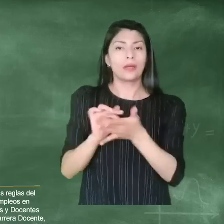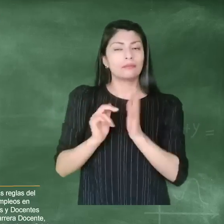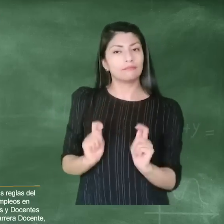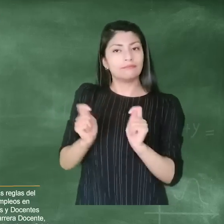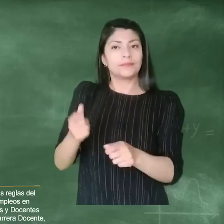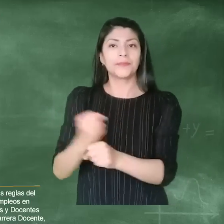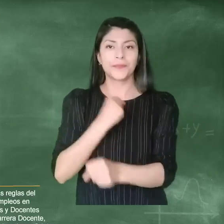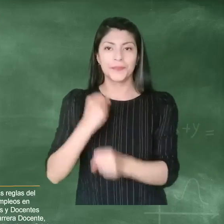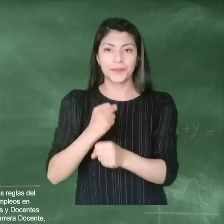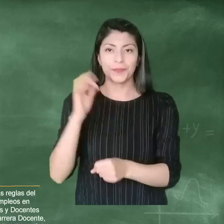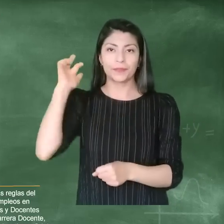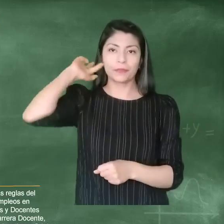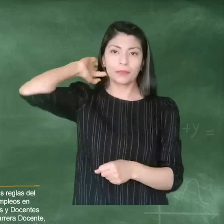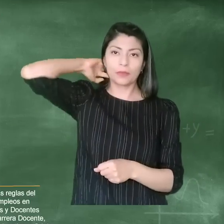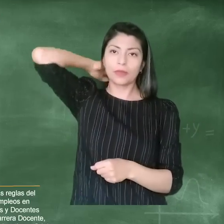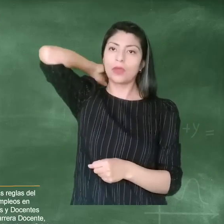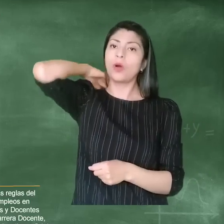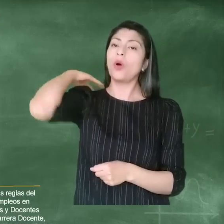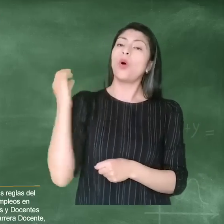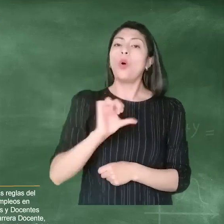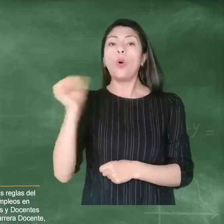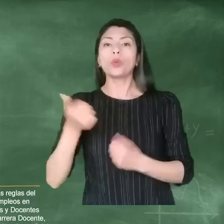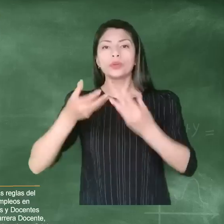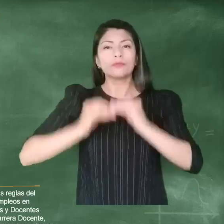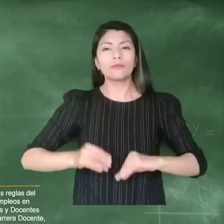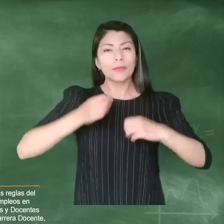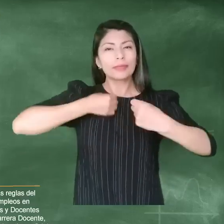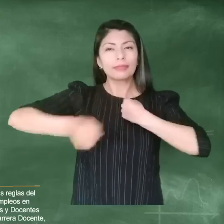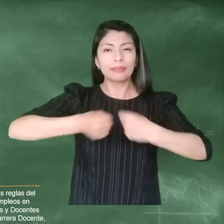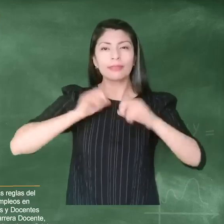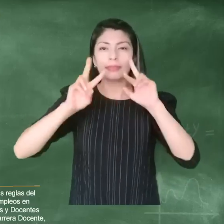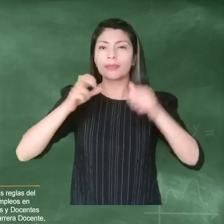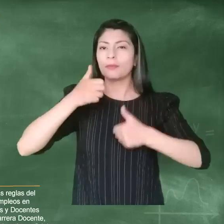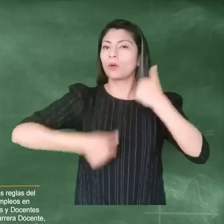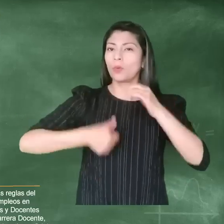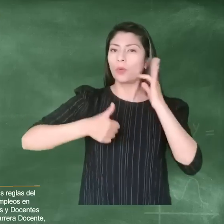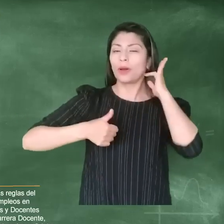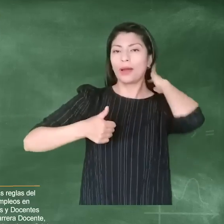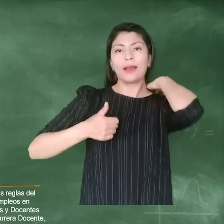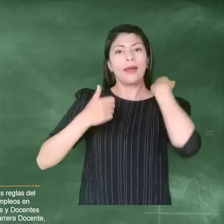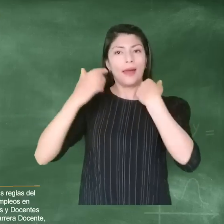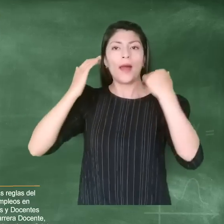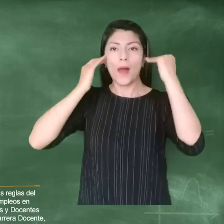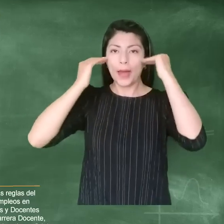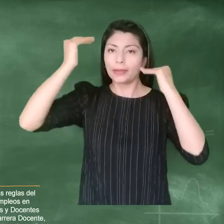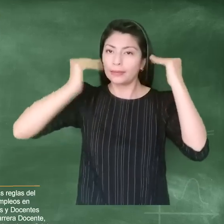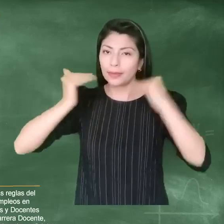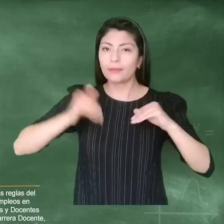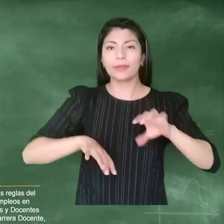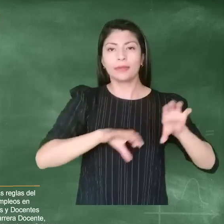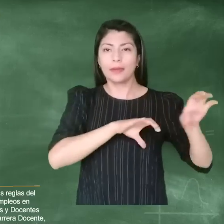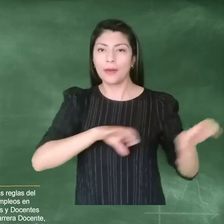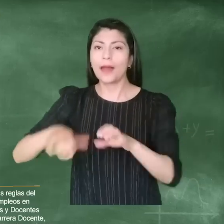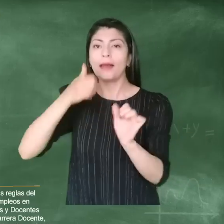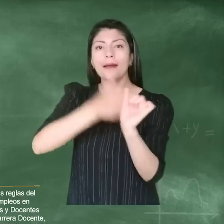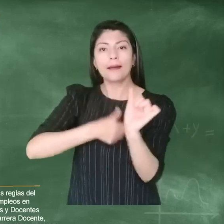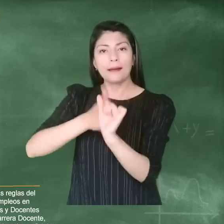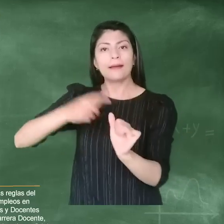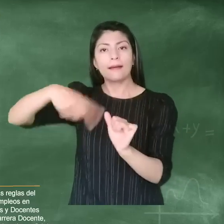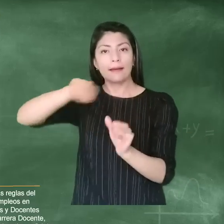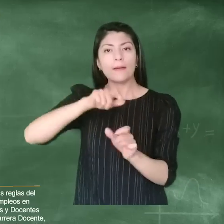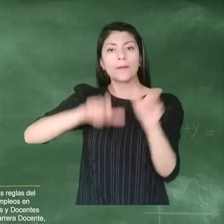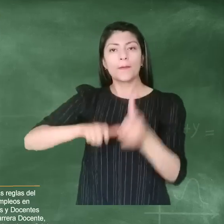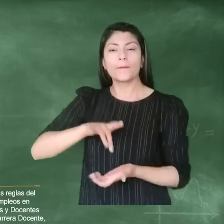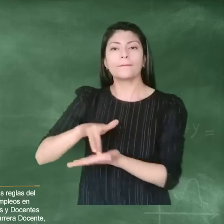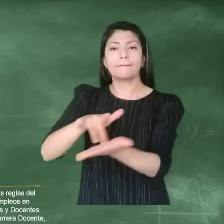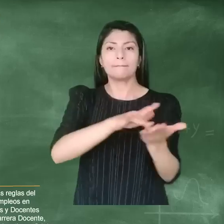exigidos para el empleo a proveer. De otra parte, la prueba de entrevista permite valorar las competencias